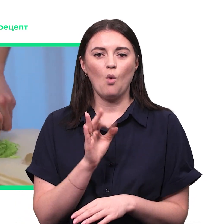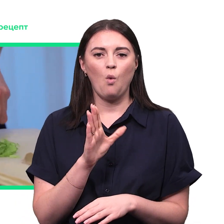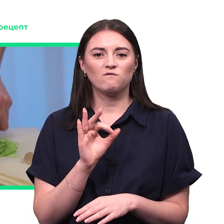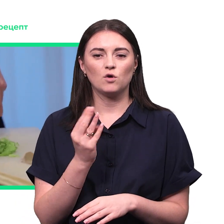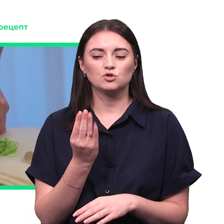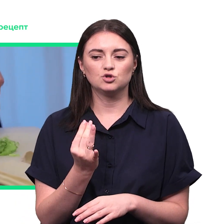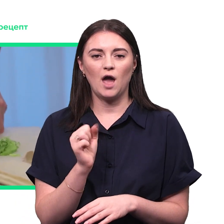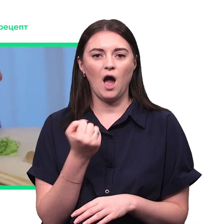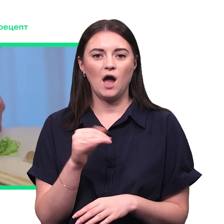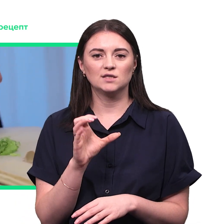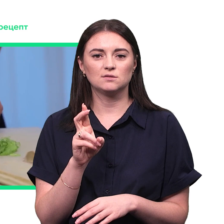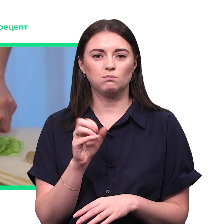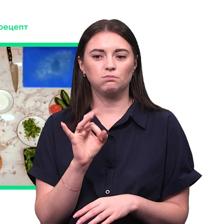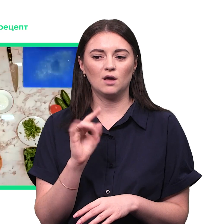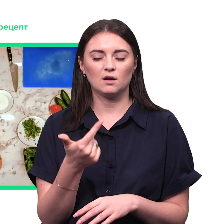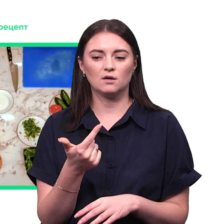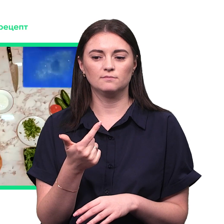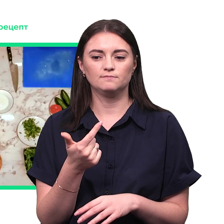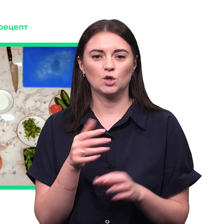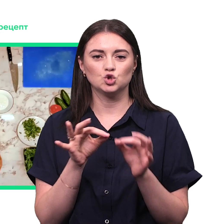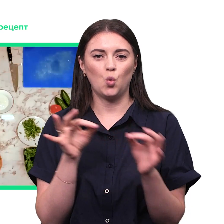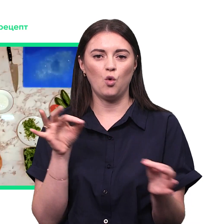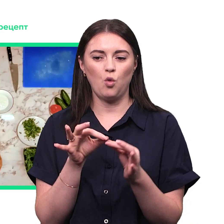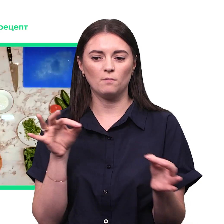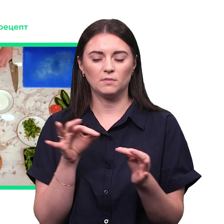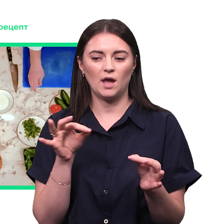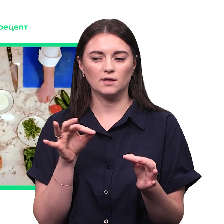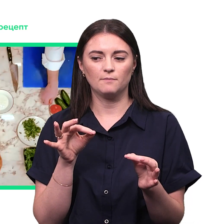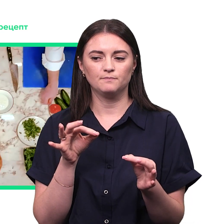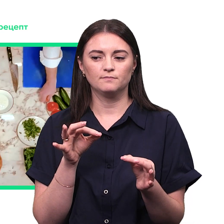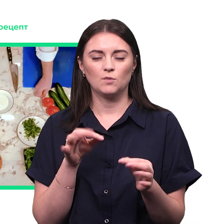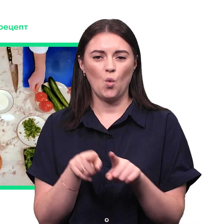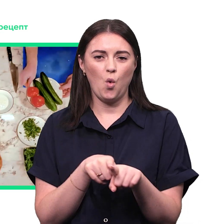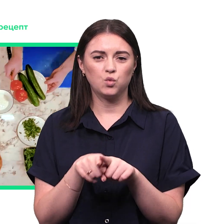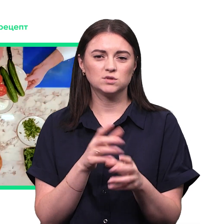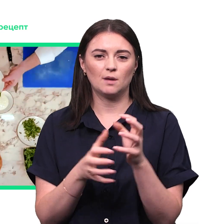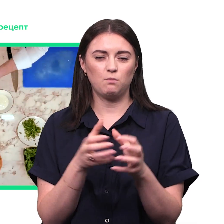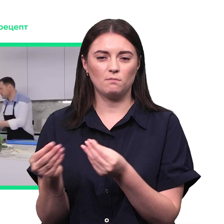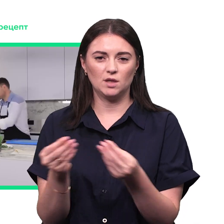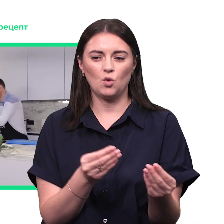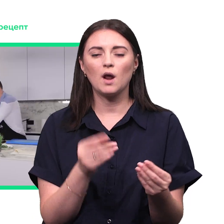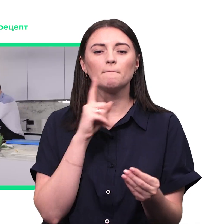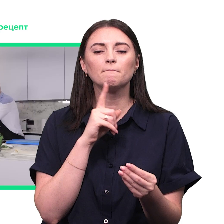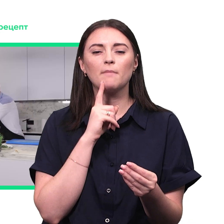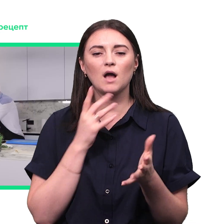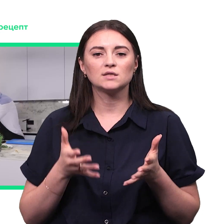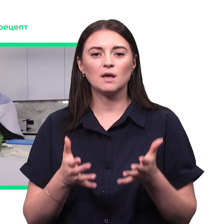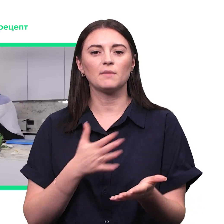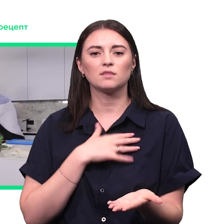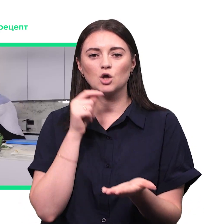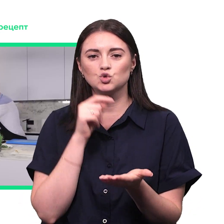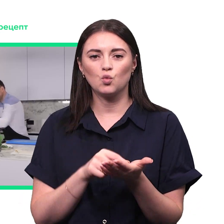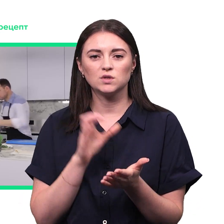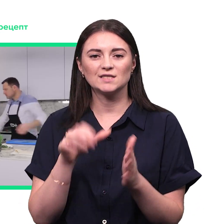пока айсберг. Пока просто хаотично соломкой. Подашь, кстати, огурцы и помидоры. Пока запекается наша курица с